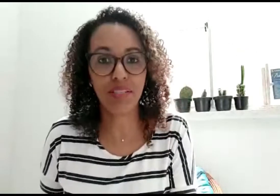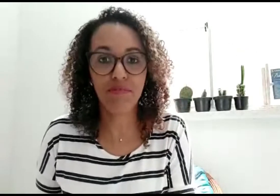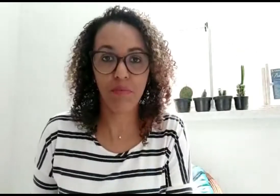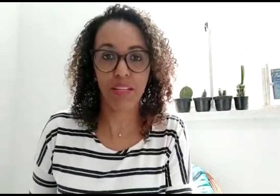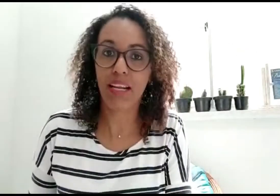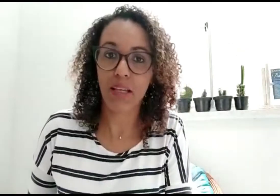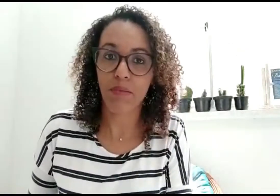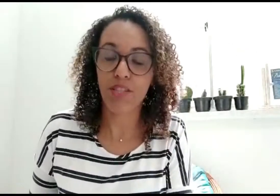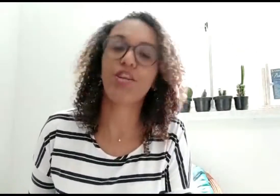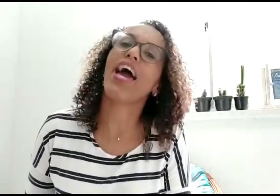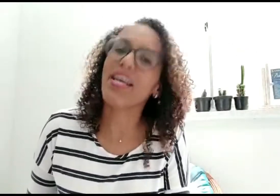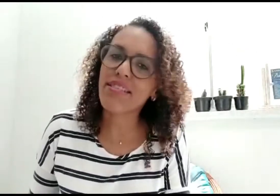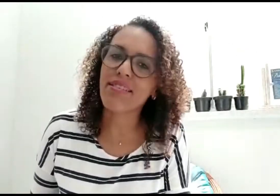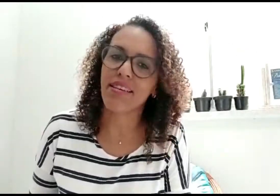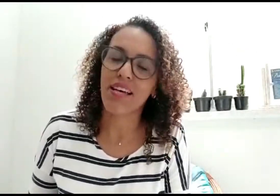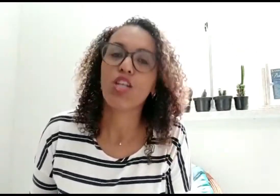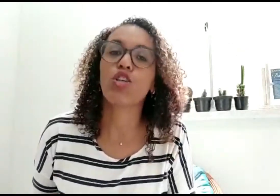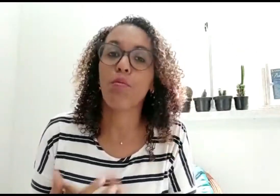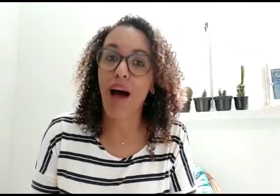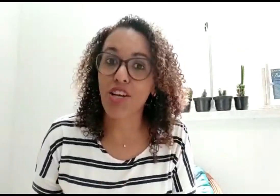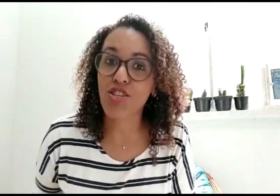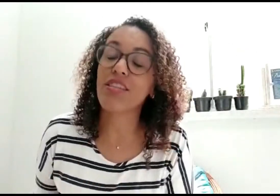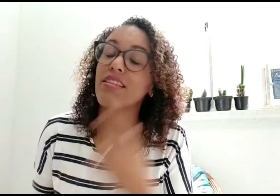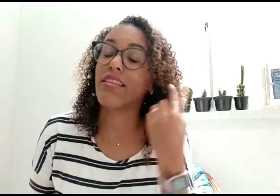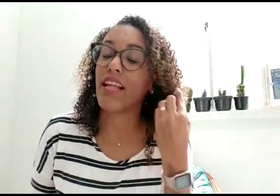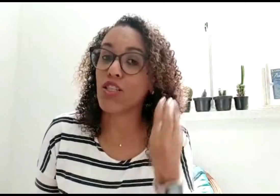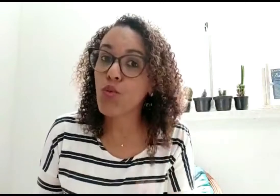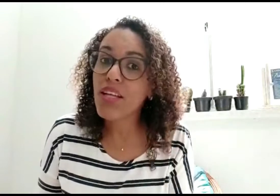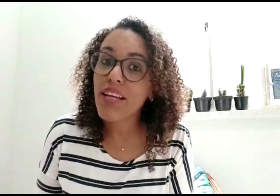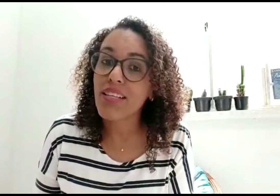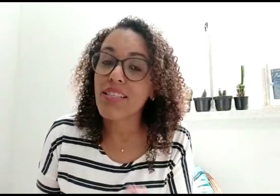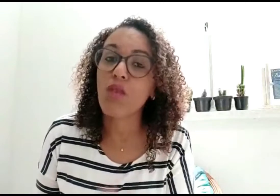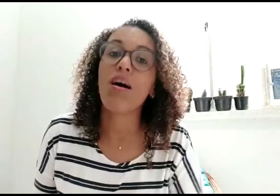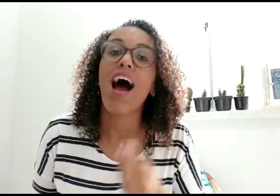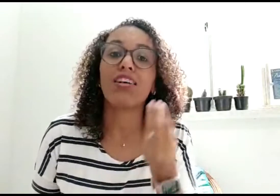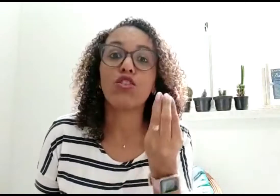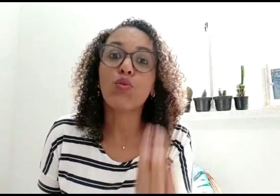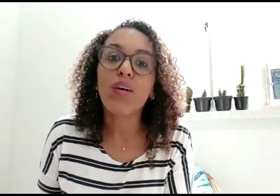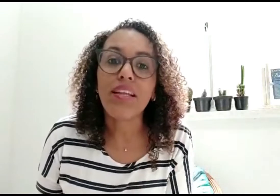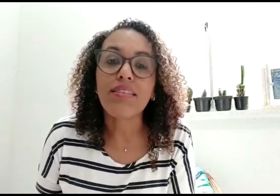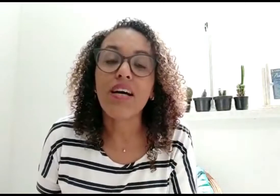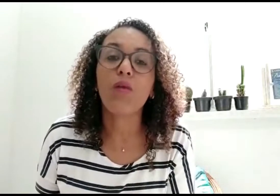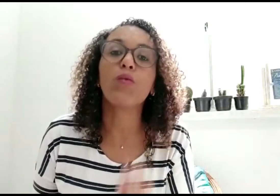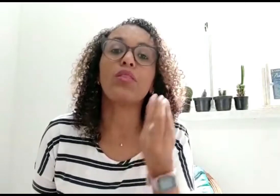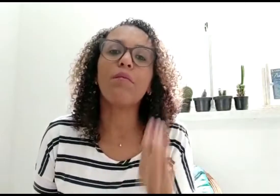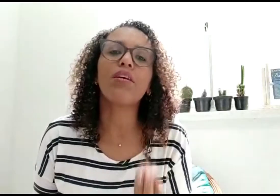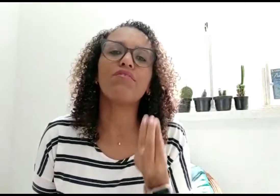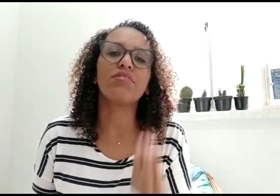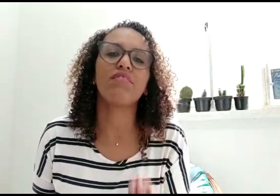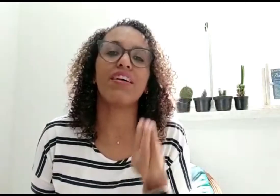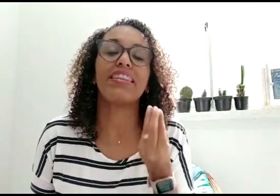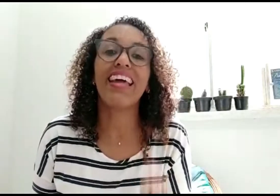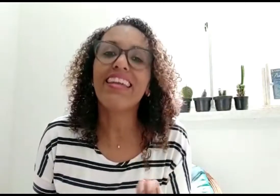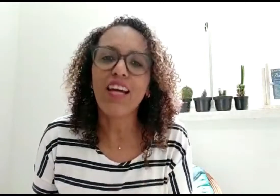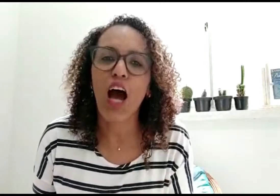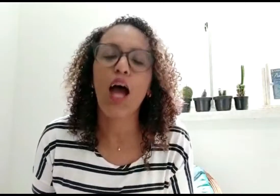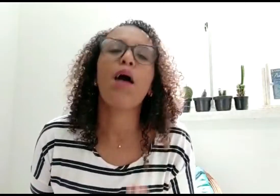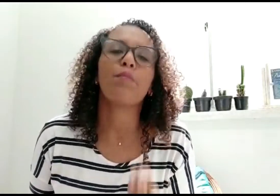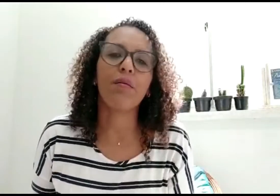possível aprender Libras? É sim, só basta da sua dedicação, a sua atenção e o tempo que você vai dedicar para